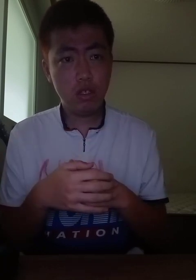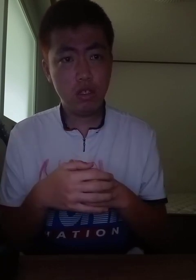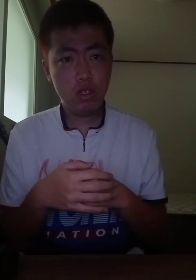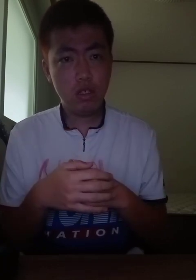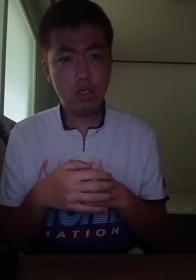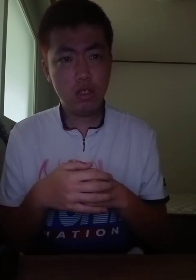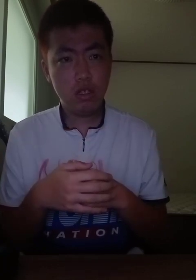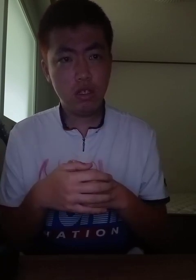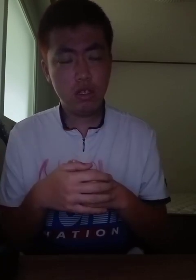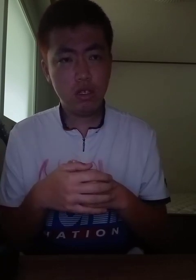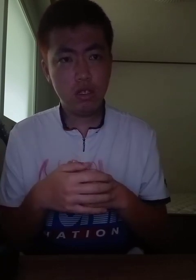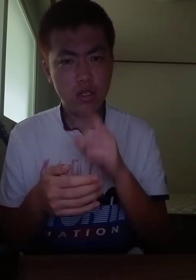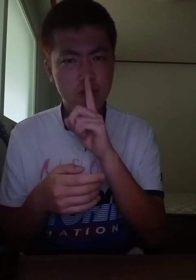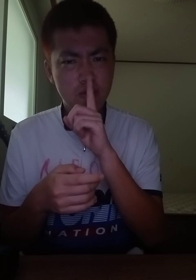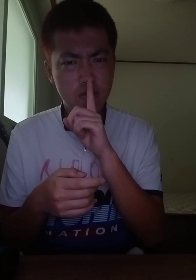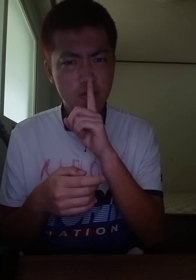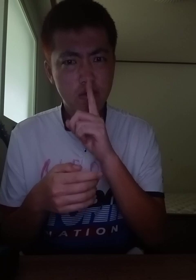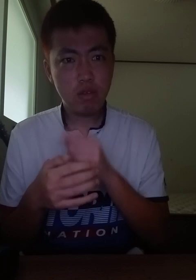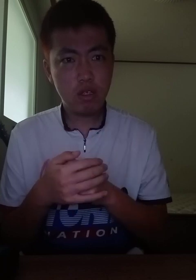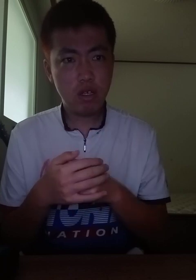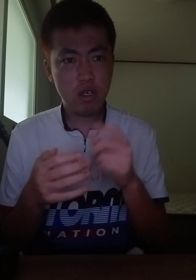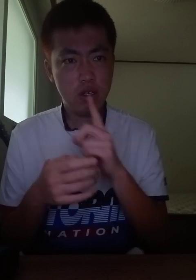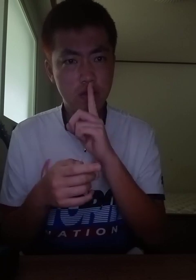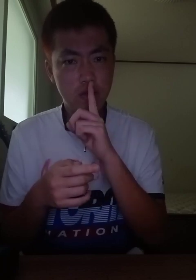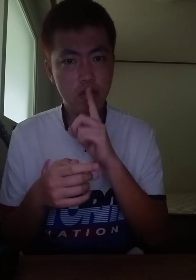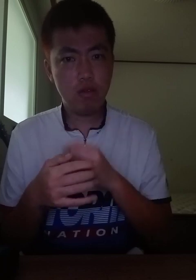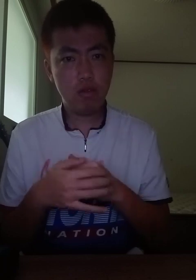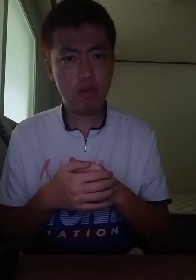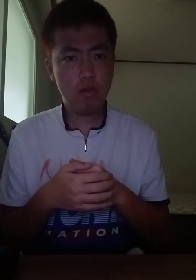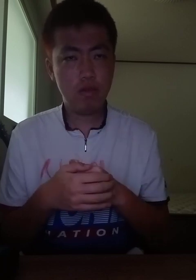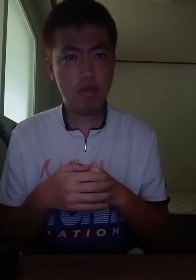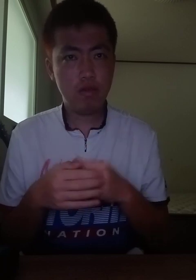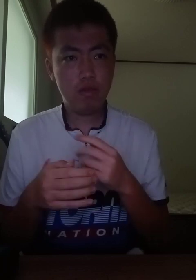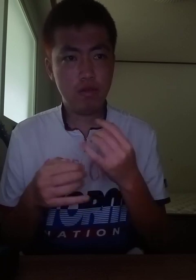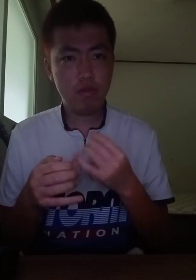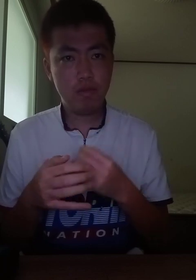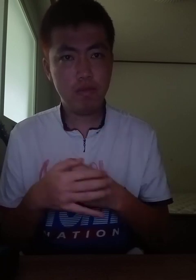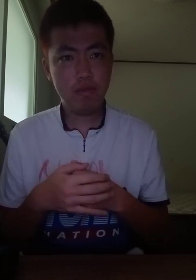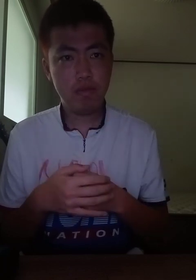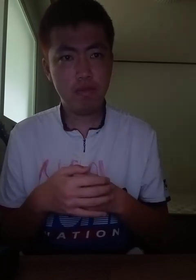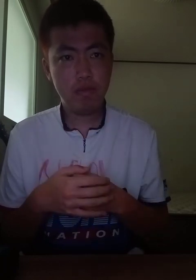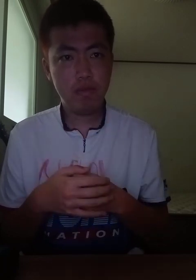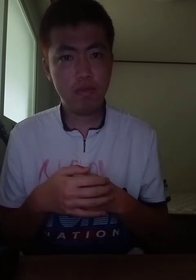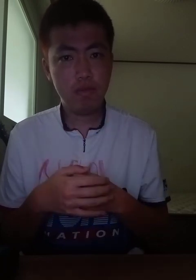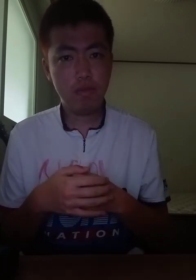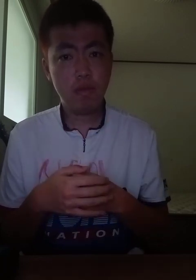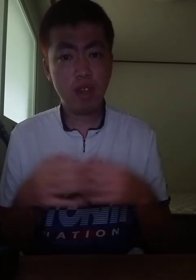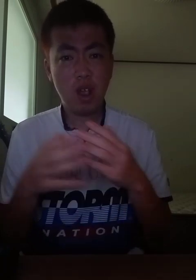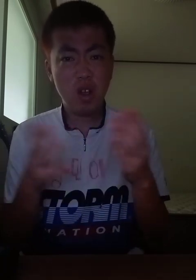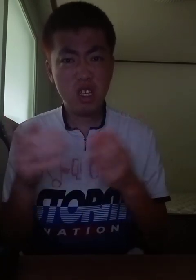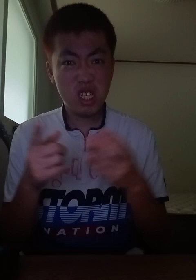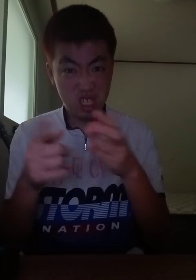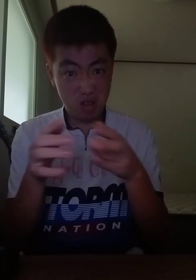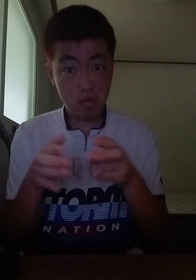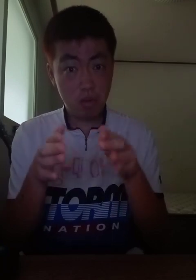그런 거 아닙니까? 조용히 하세요. 어이, 조용히 하세요. 이야기하고 있잖아요. 어른들이 이견을 좁히지 못하는